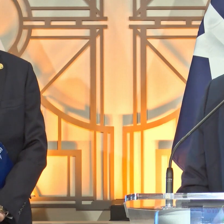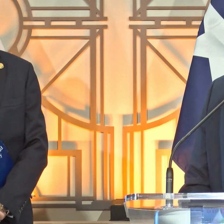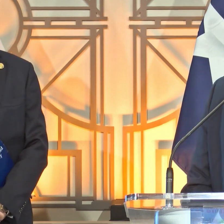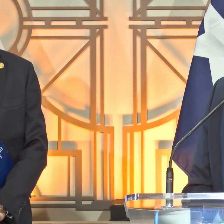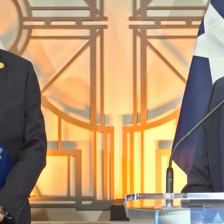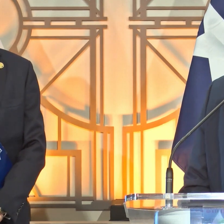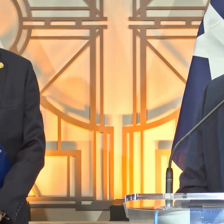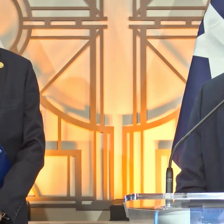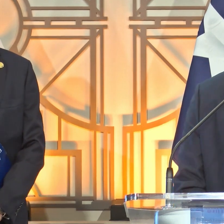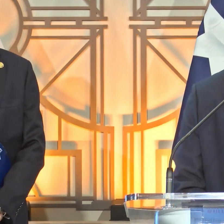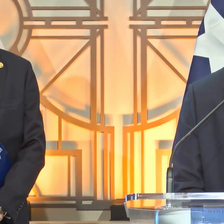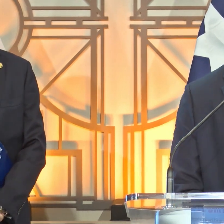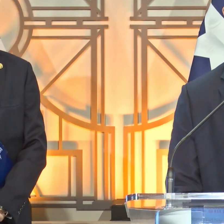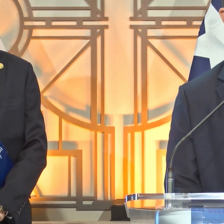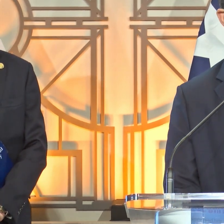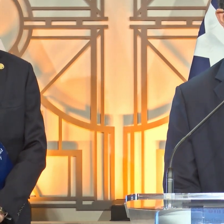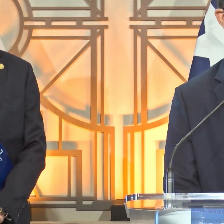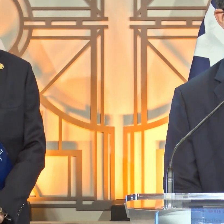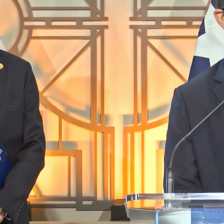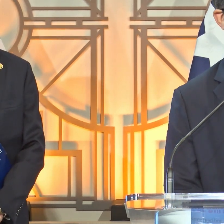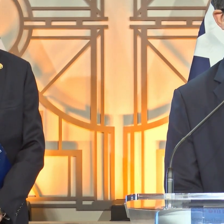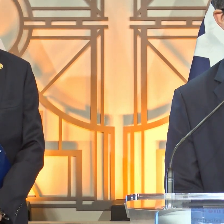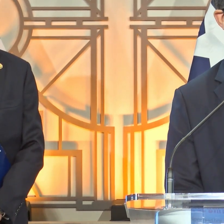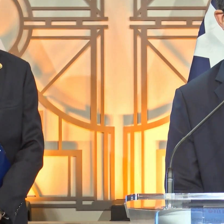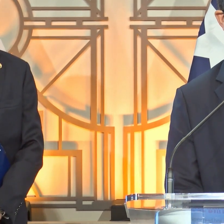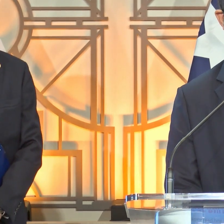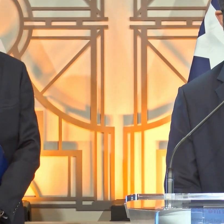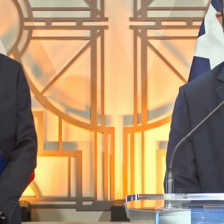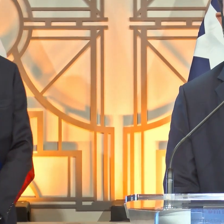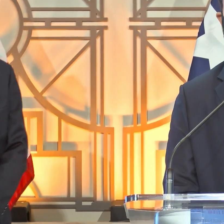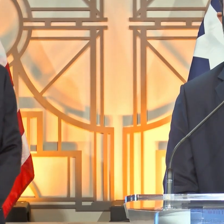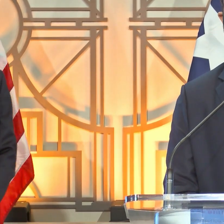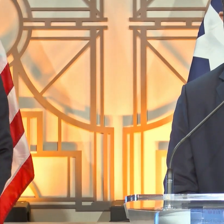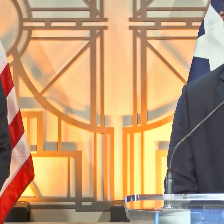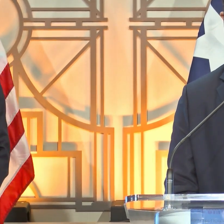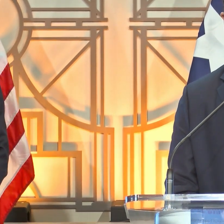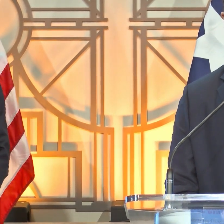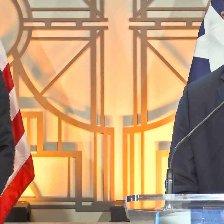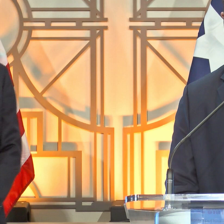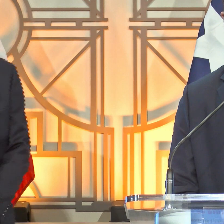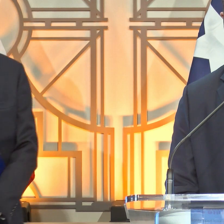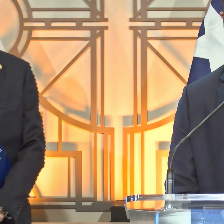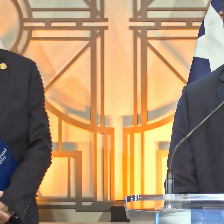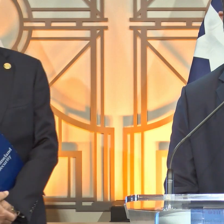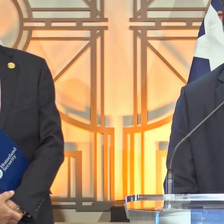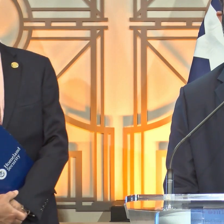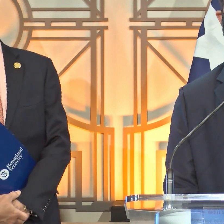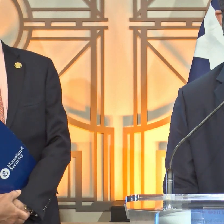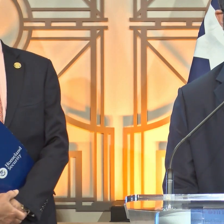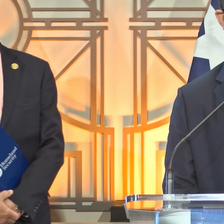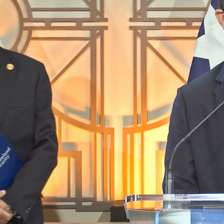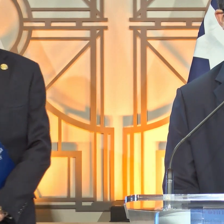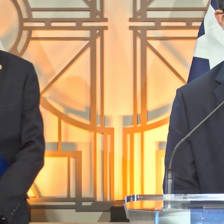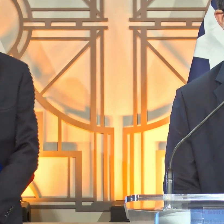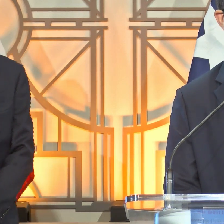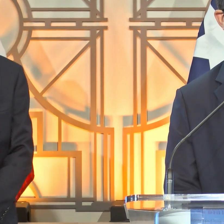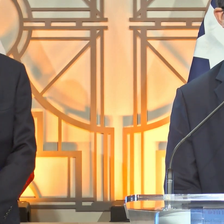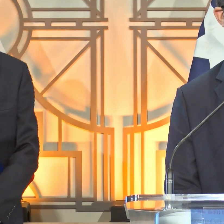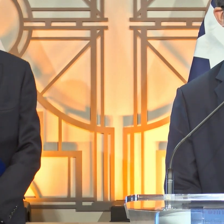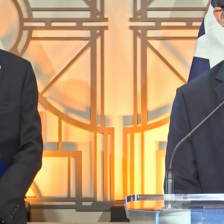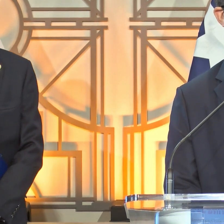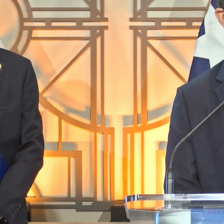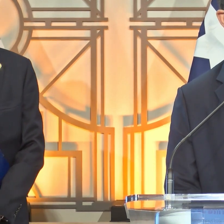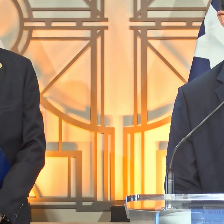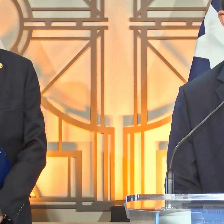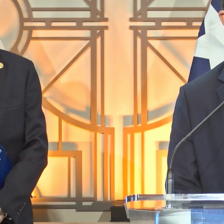las gracias al alcalde Turner, porque el año pasado, mi primer año, yo quería